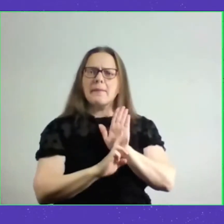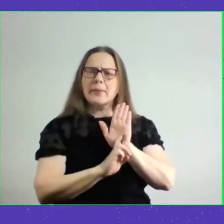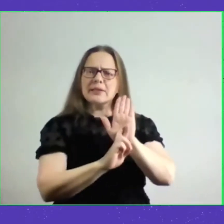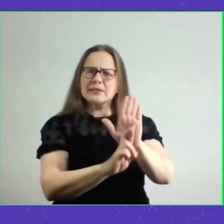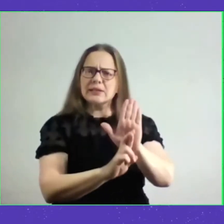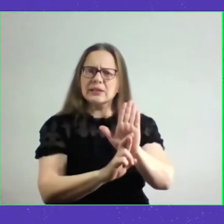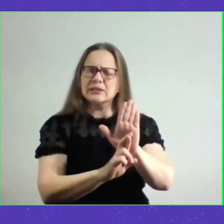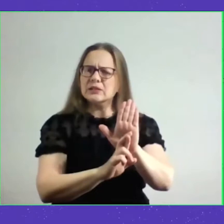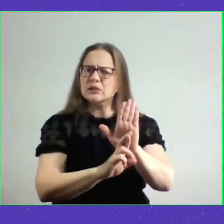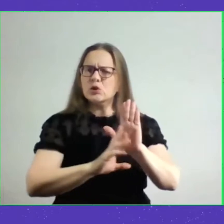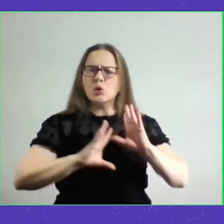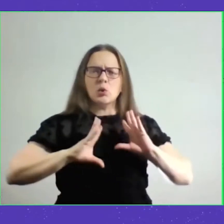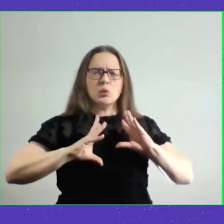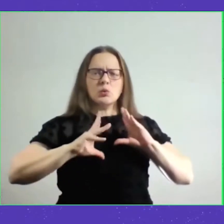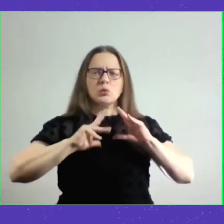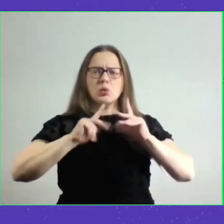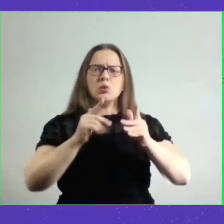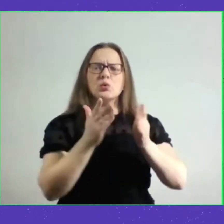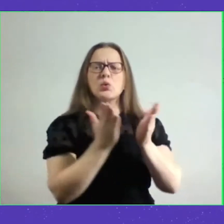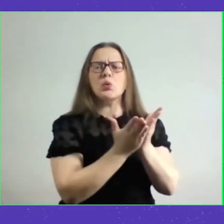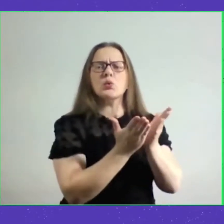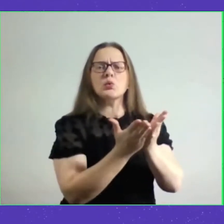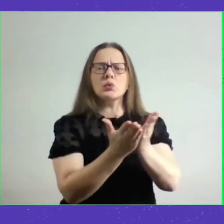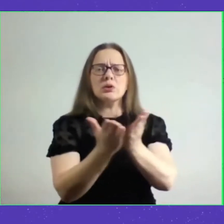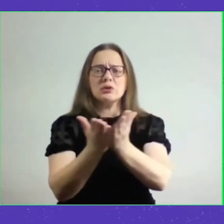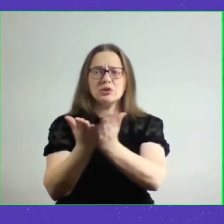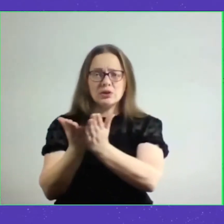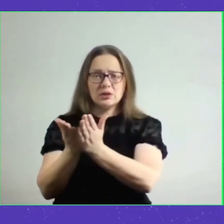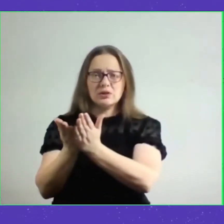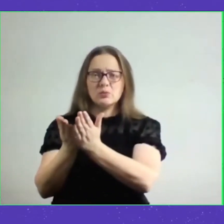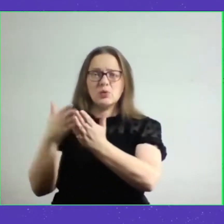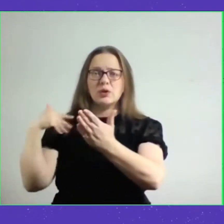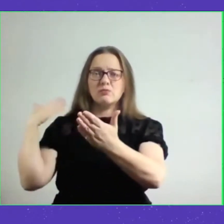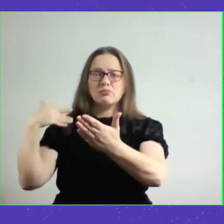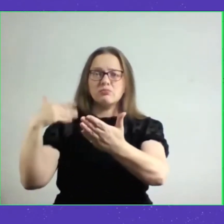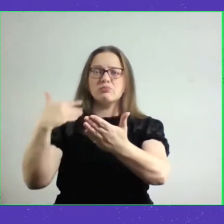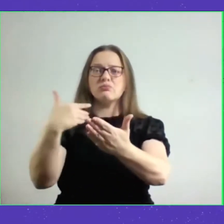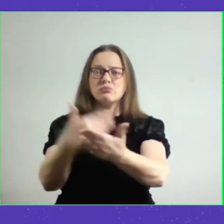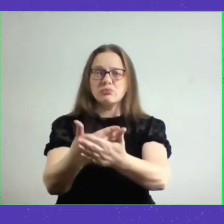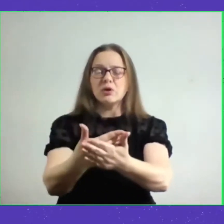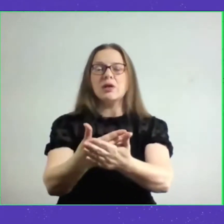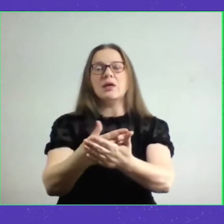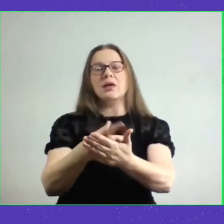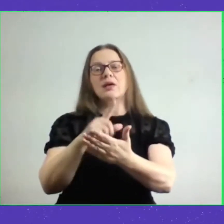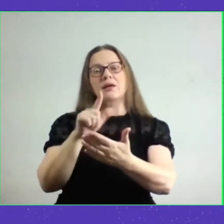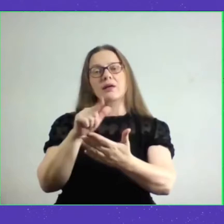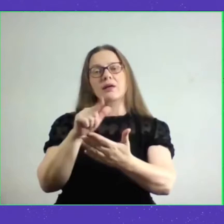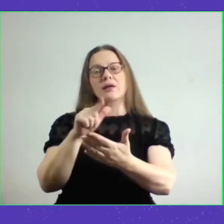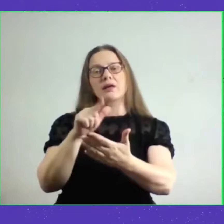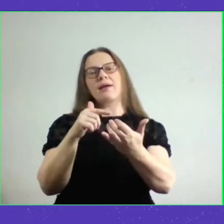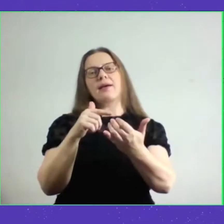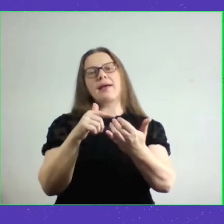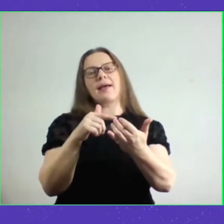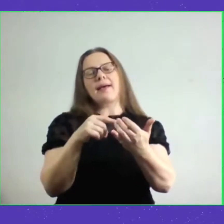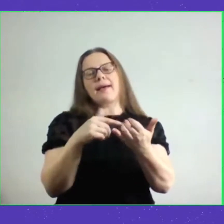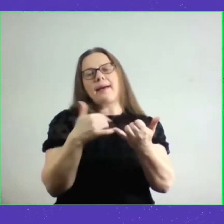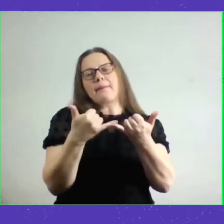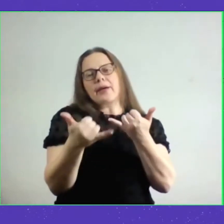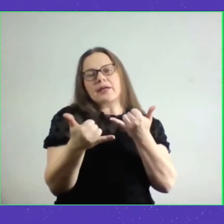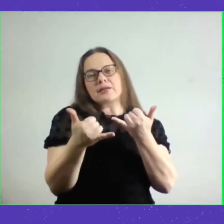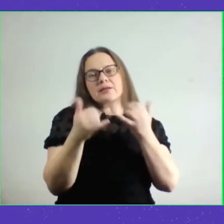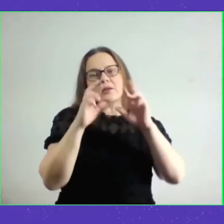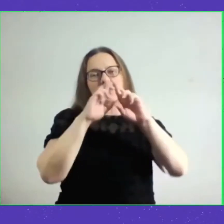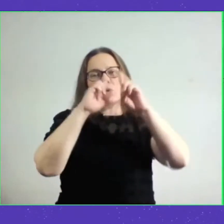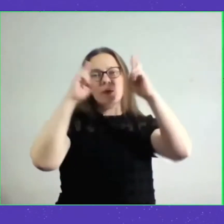Todo o cristianismo faz parte desse aspecto do reino. É a aparência. E muitas